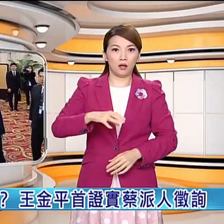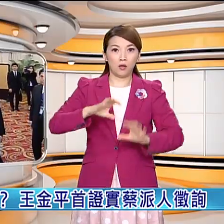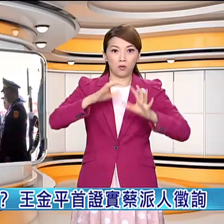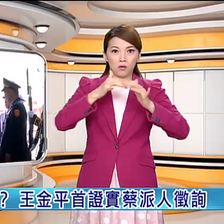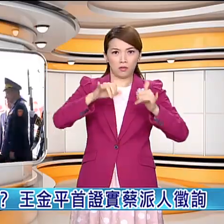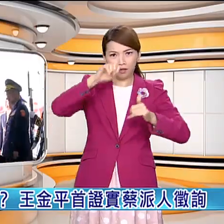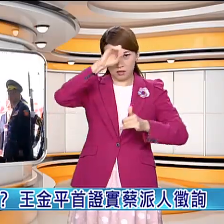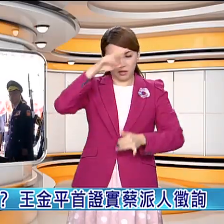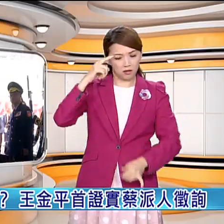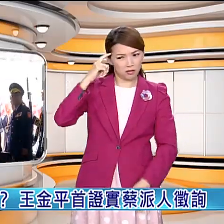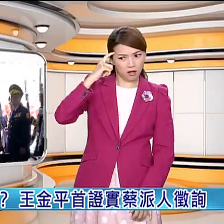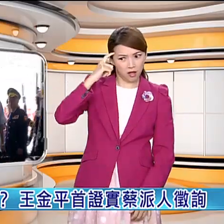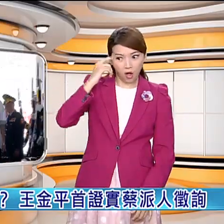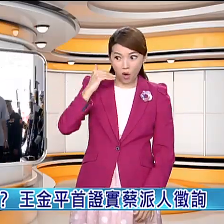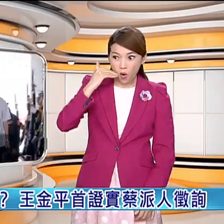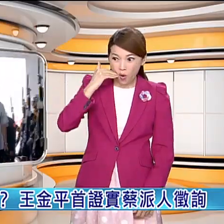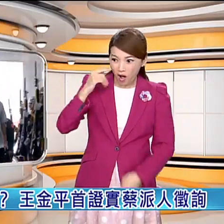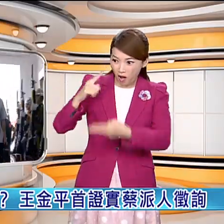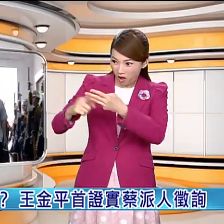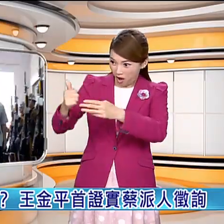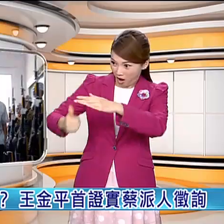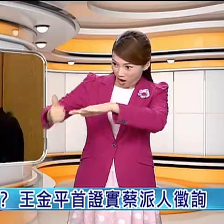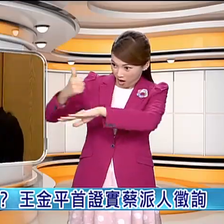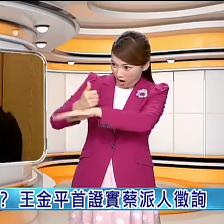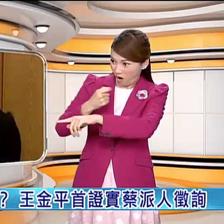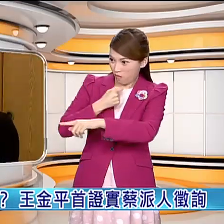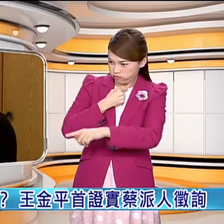过国民党表示王金平一旦接任